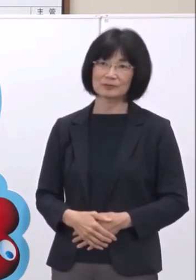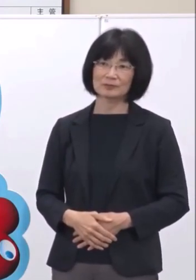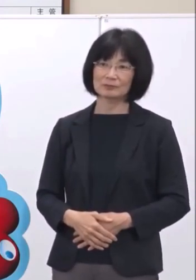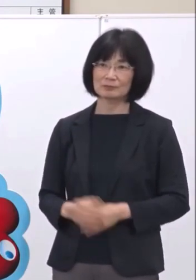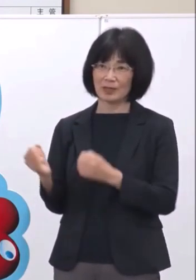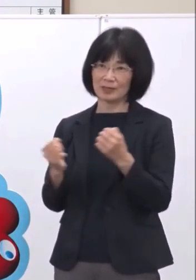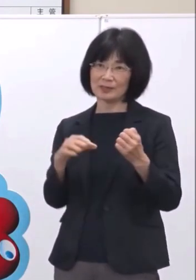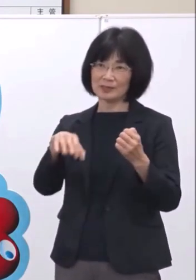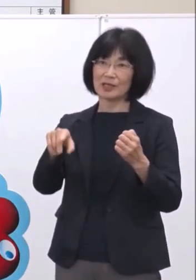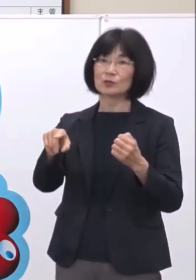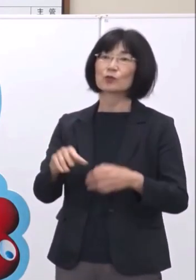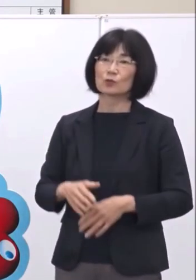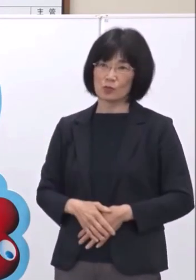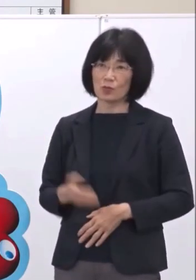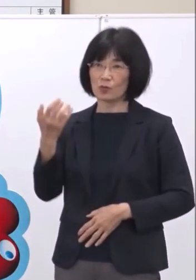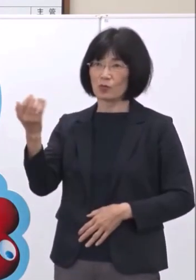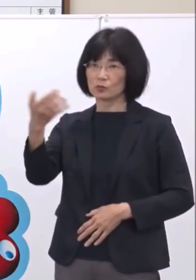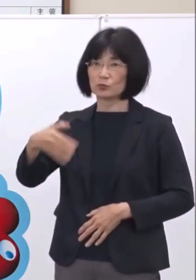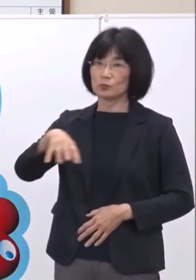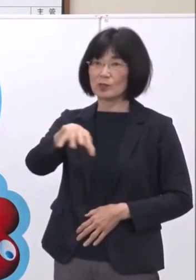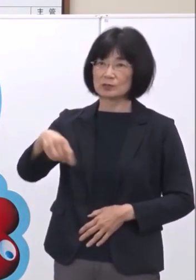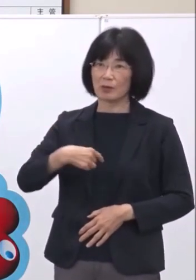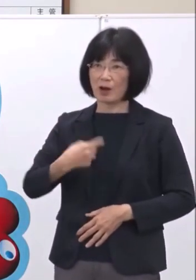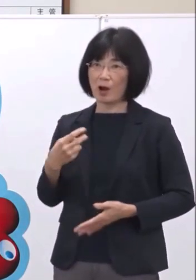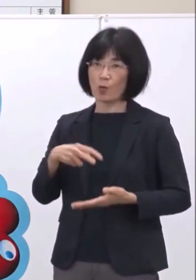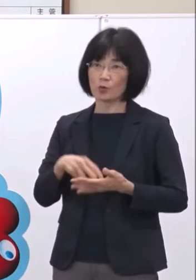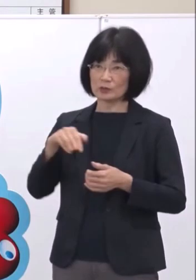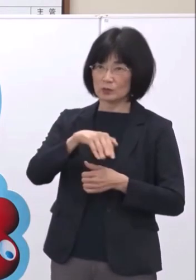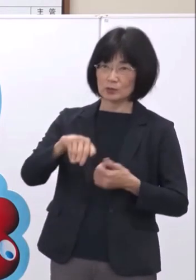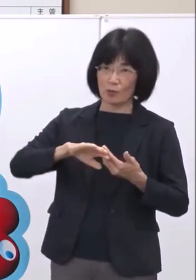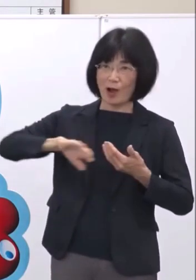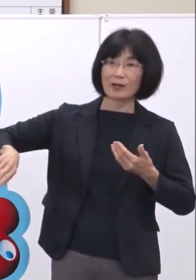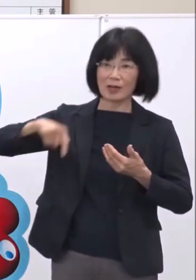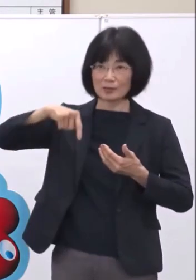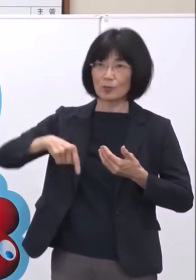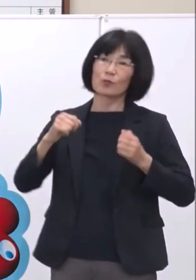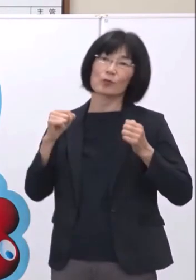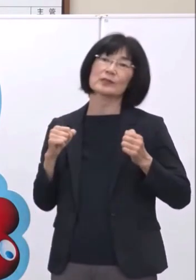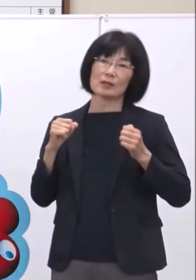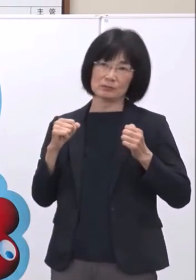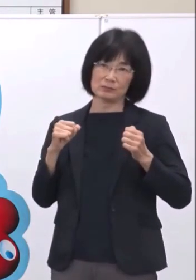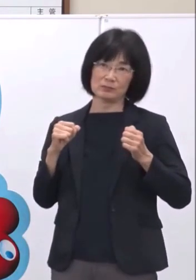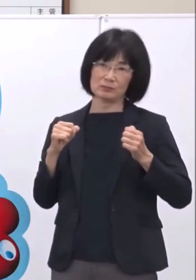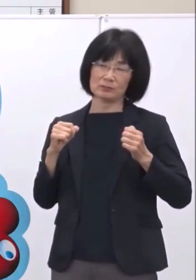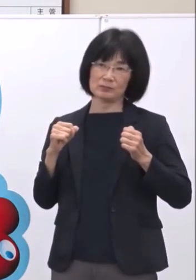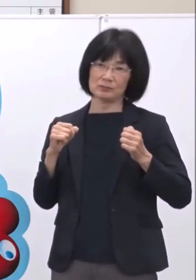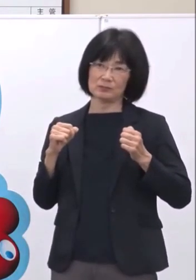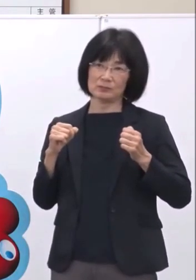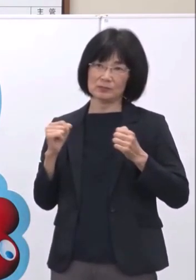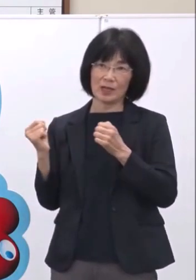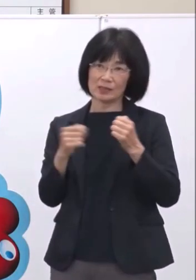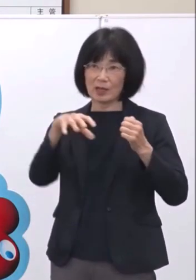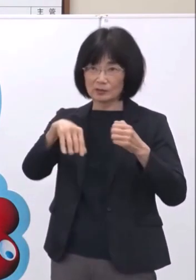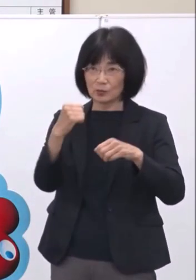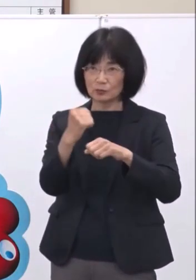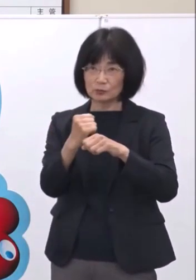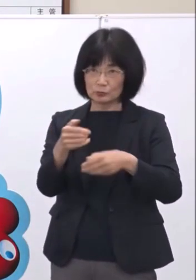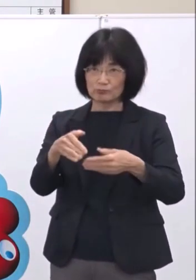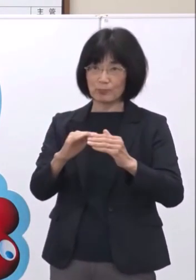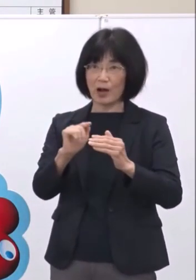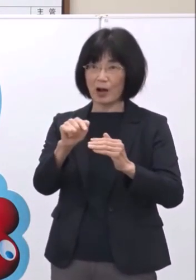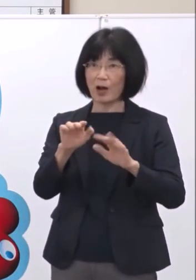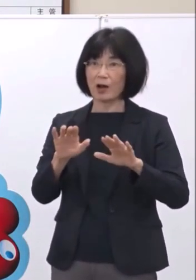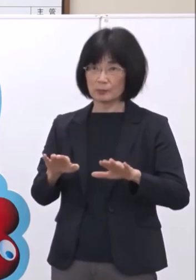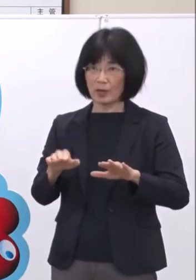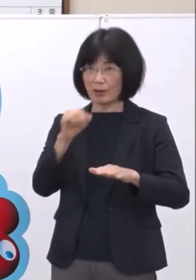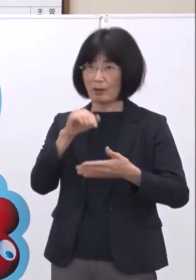避難所のところですね、だから夢洲が孤立化してしまって、避難所を作るっていうのが今のところ、どこに